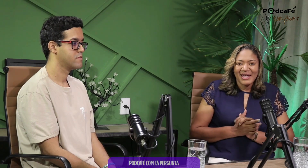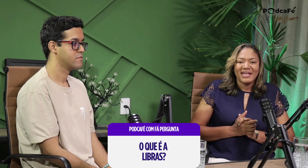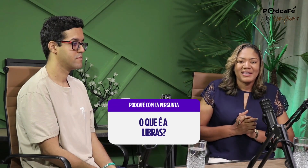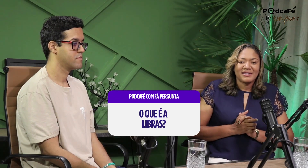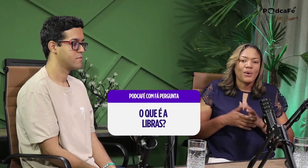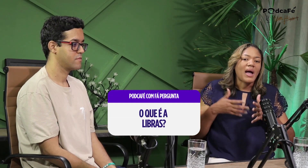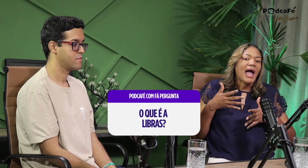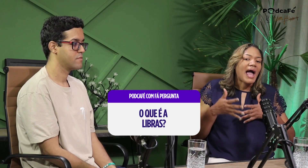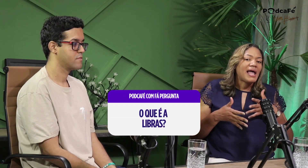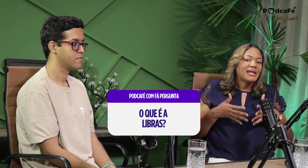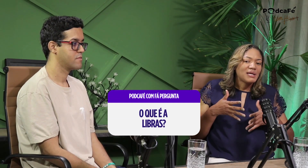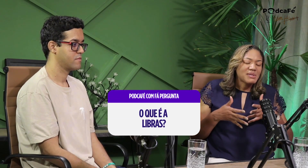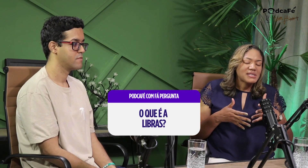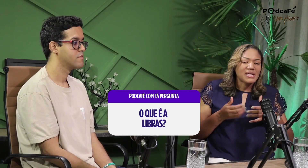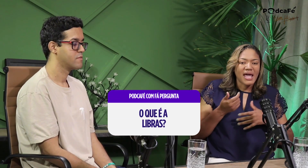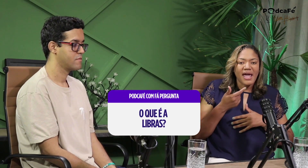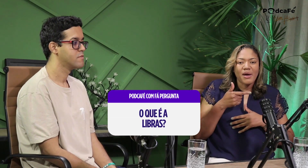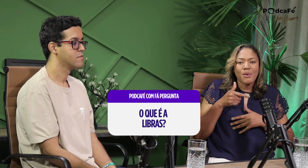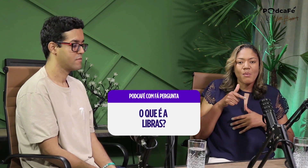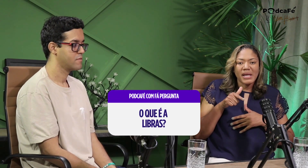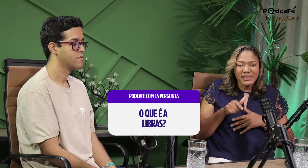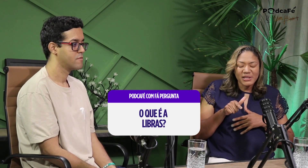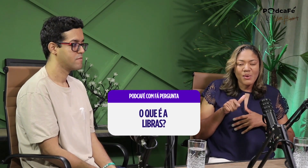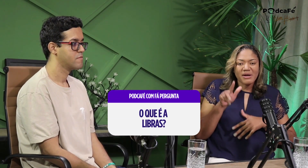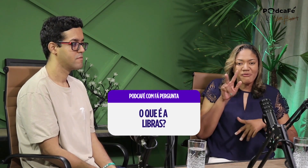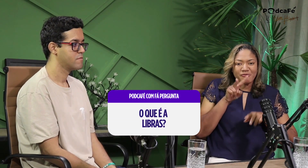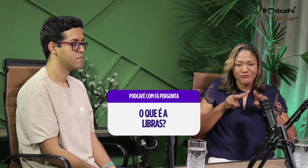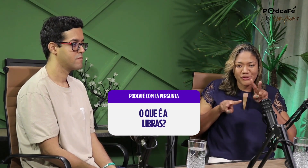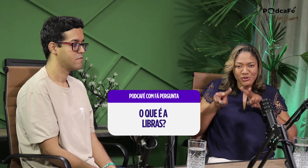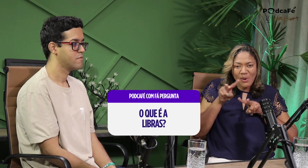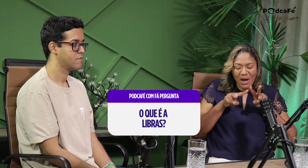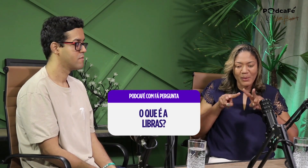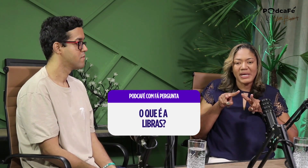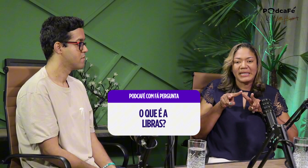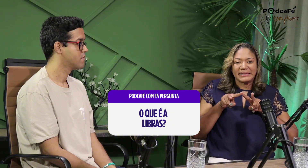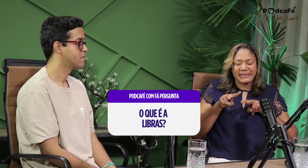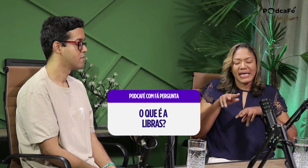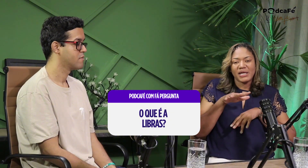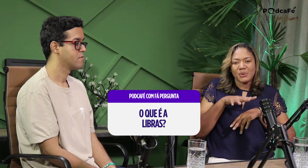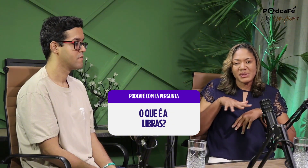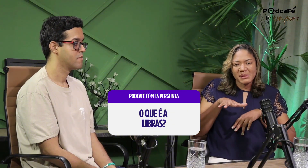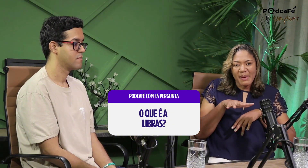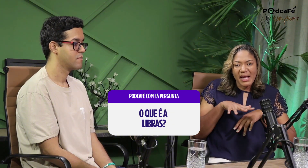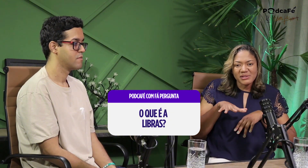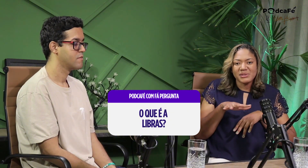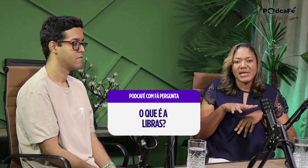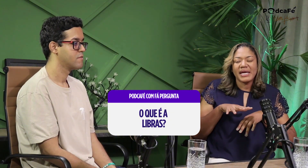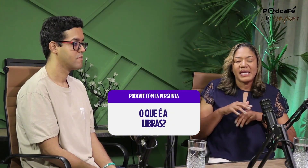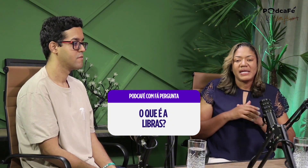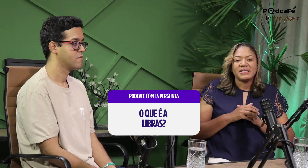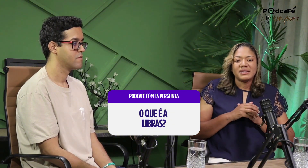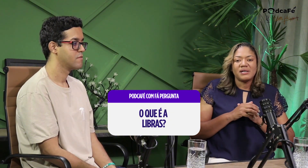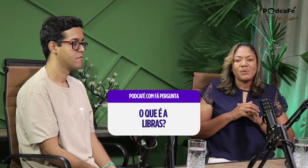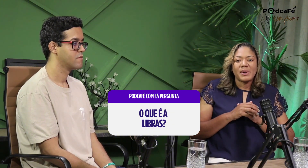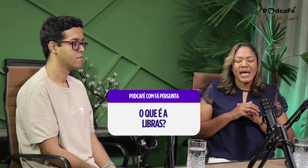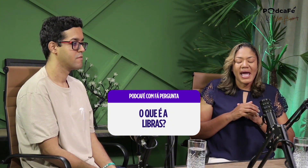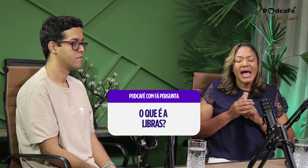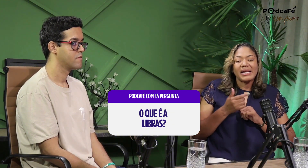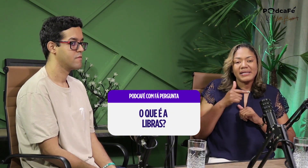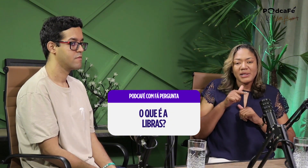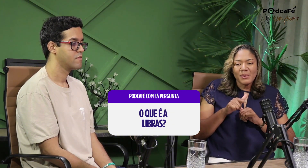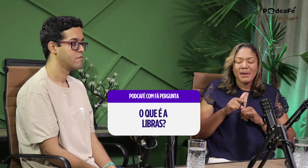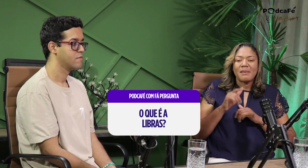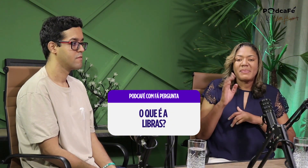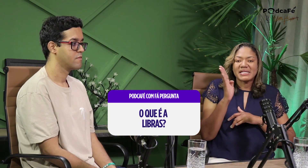ok? Então, a Libras é uma língua visual, tem o espaço, né? Então, é